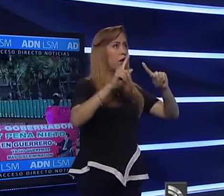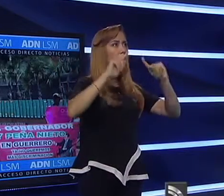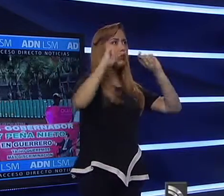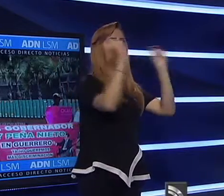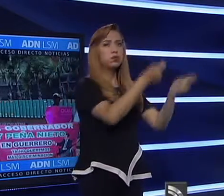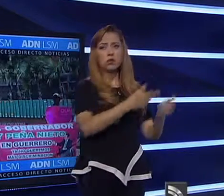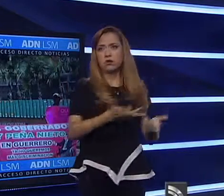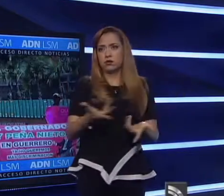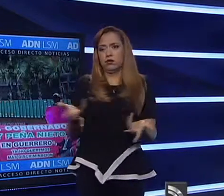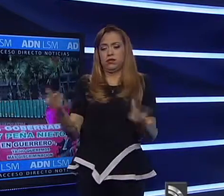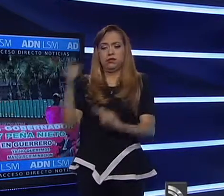canalizados.